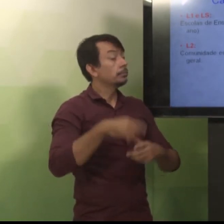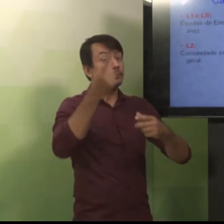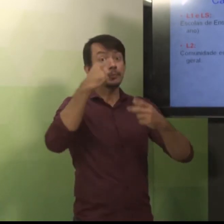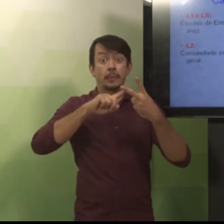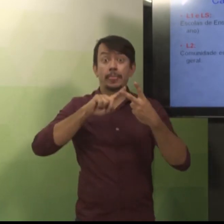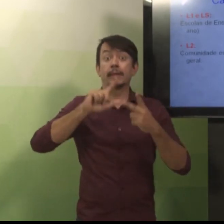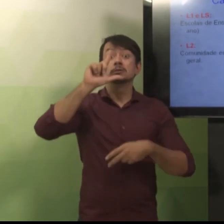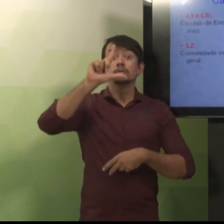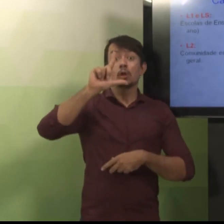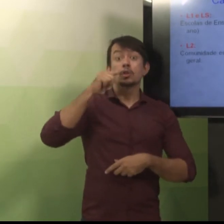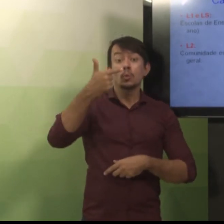E o L2